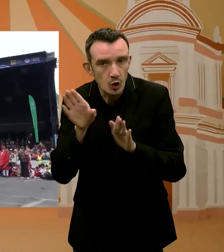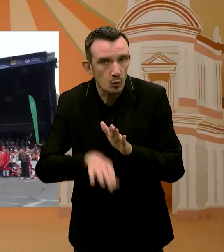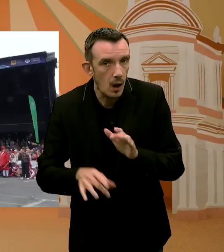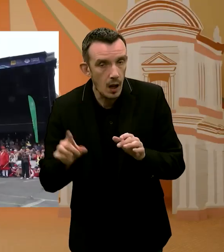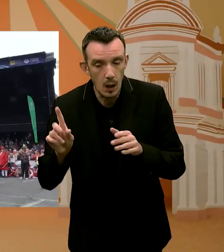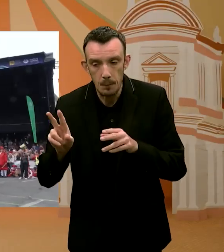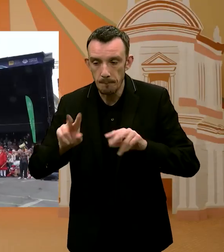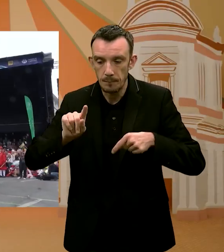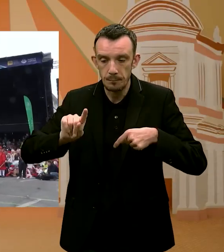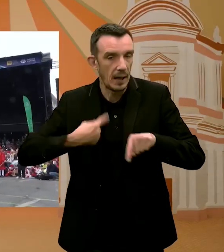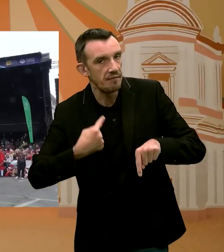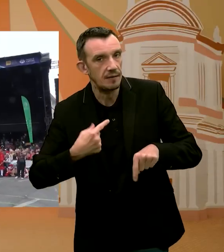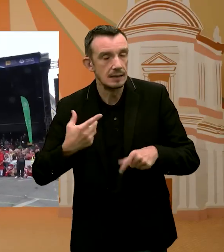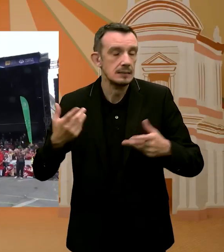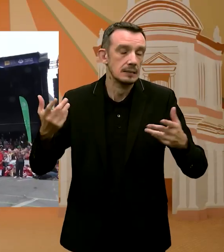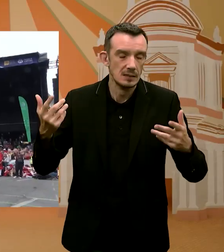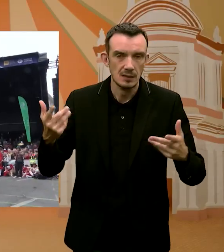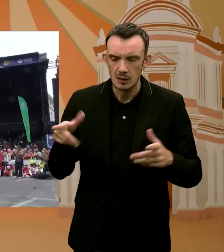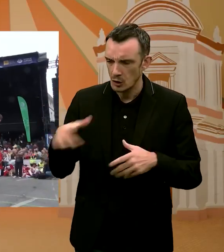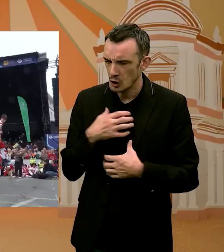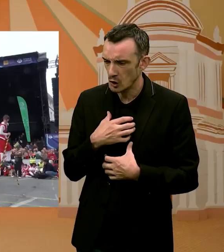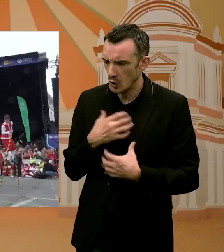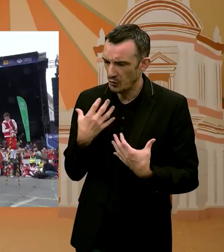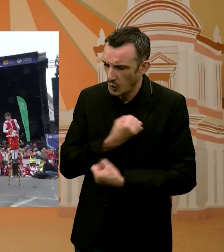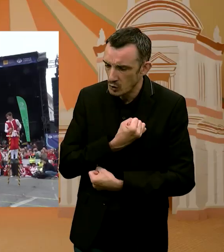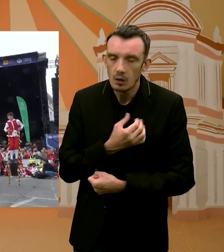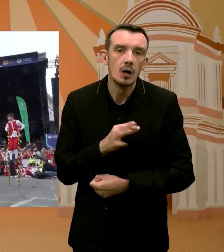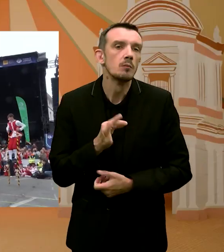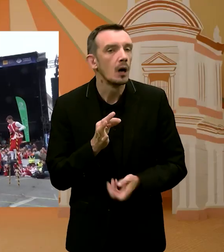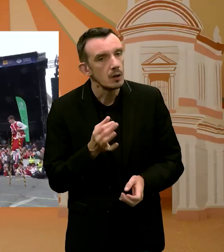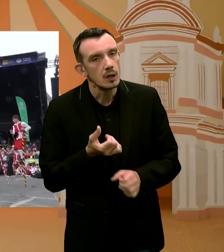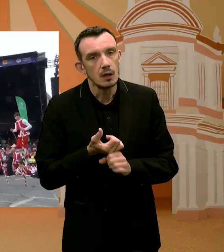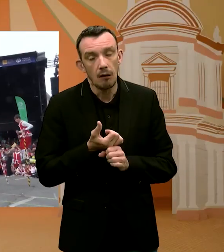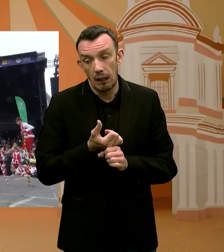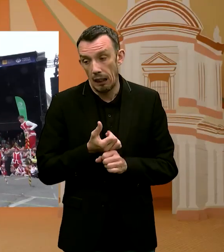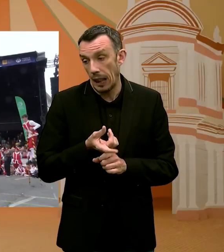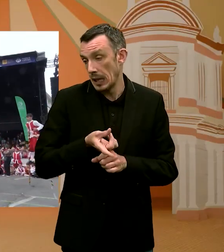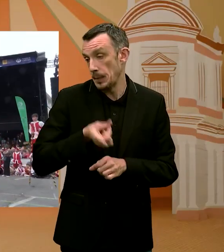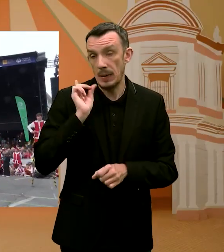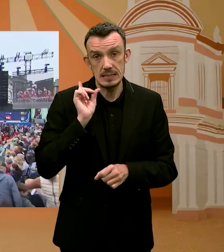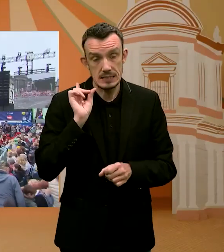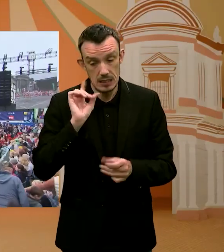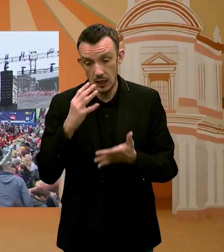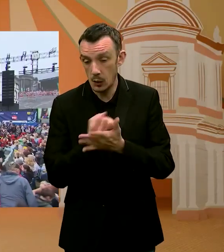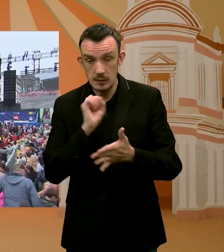moment de tomber un peu concernant. Un peu de frustration, surtout que l'an passé j'avais été dans le Boutato. Mais c'est pas la frustration personnelle, c'est la frustration de